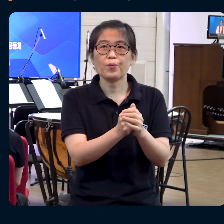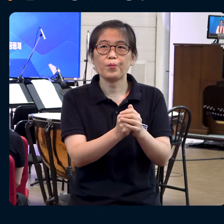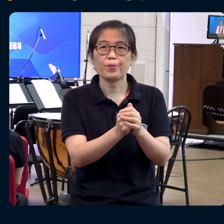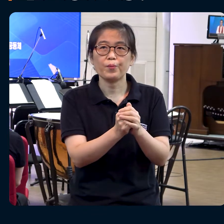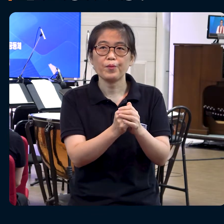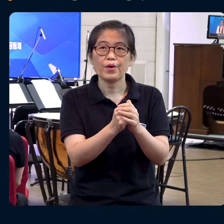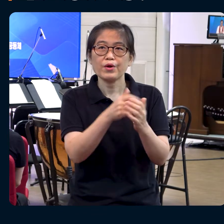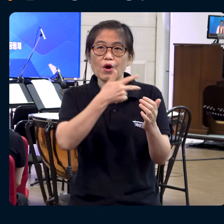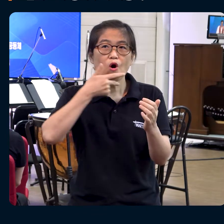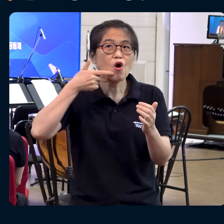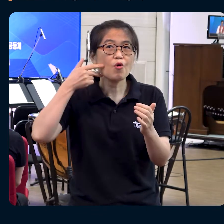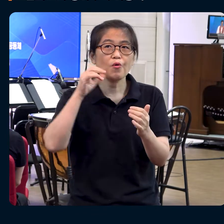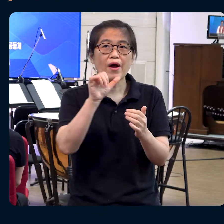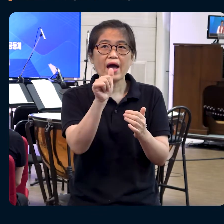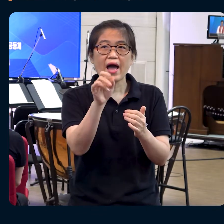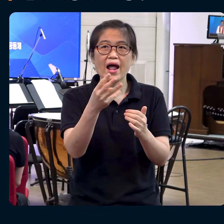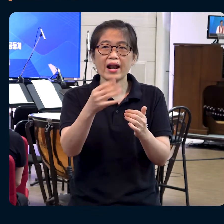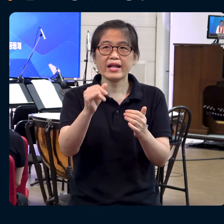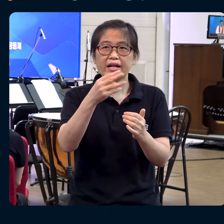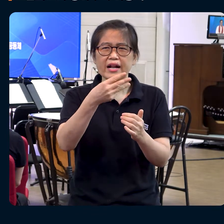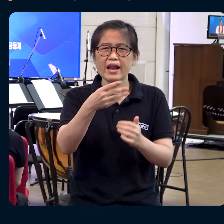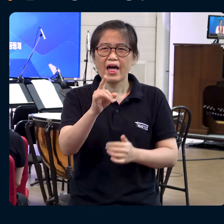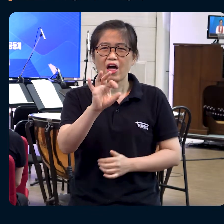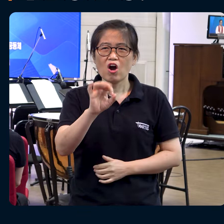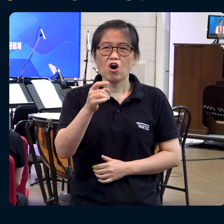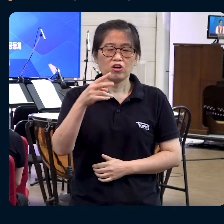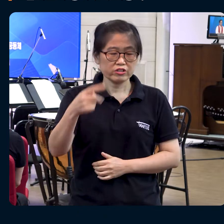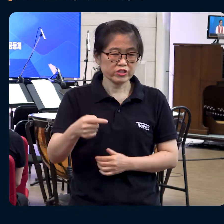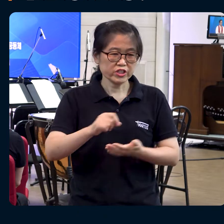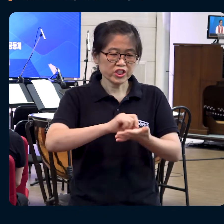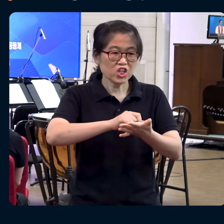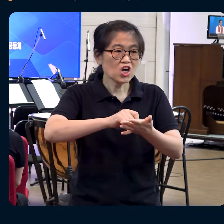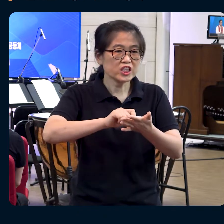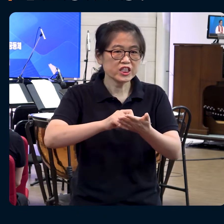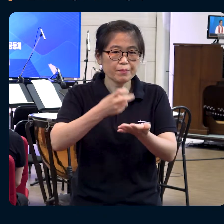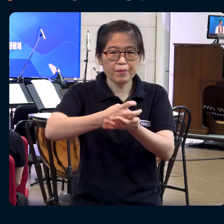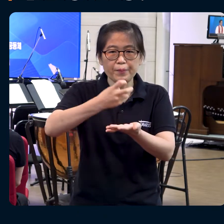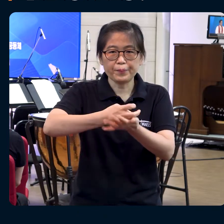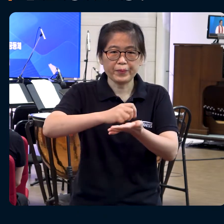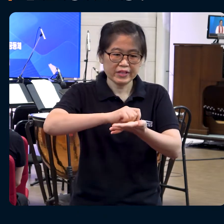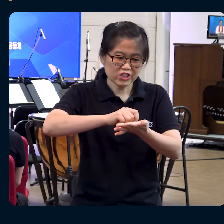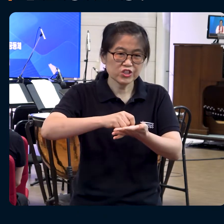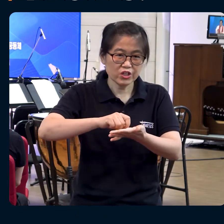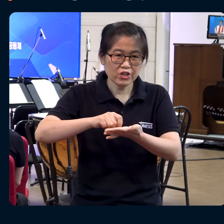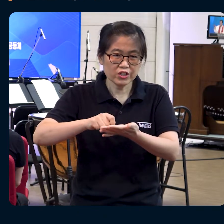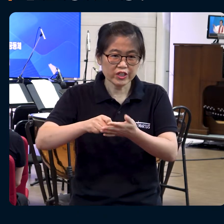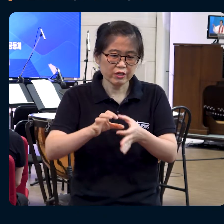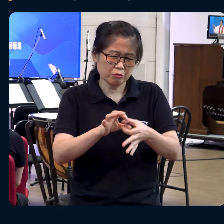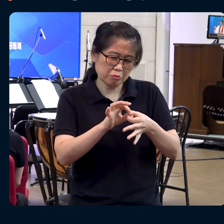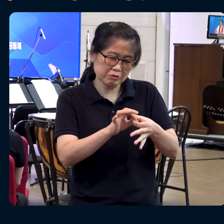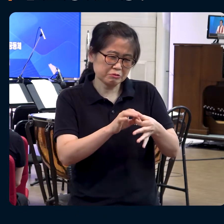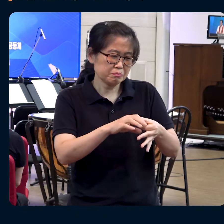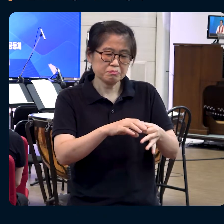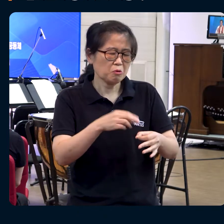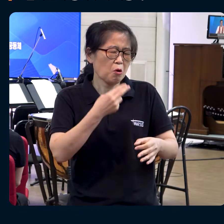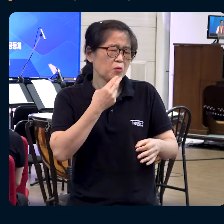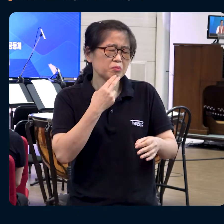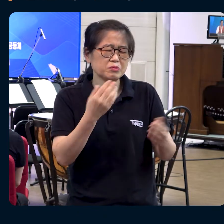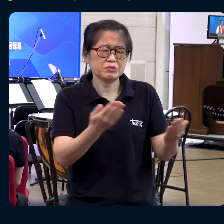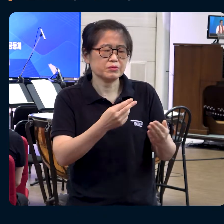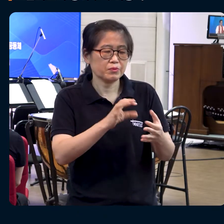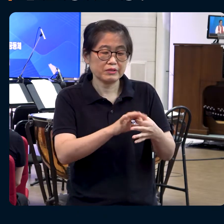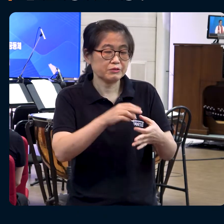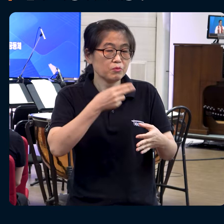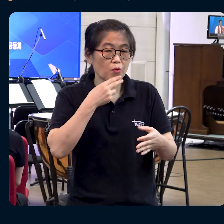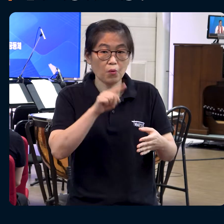헨리 레어드라는 사람이 있습니다. 이 사람은 그 법률사무소 서기였던 사람인데 거긴 관심이 별로 없고 이렇게 돌아다니는 걸 좋아하는 사람이에요.